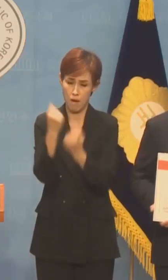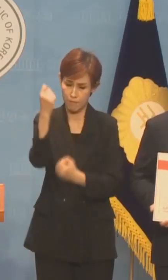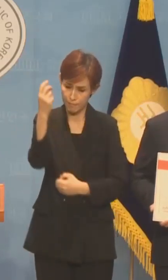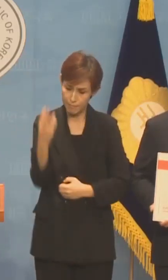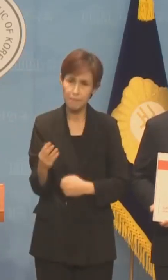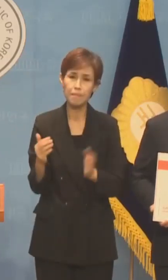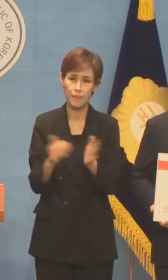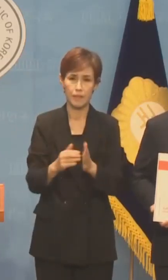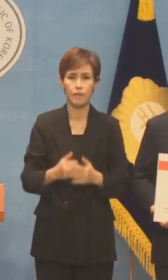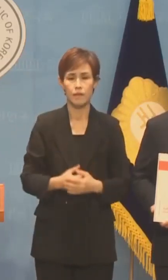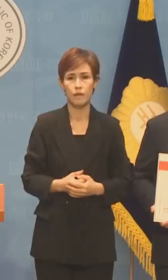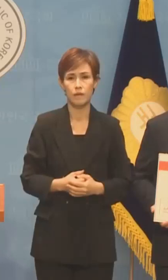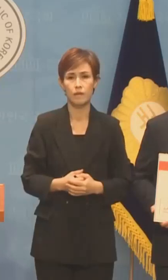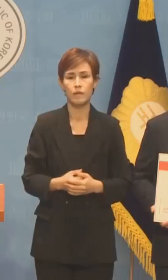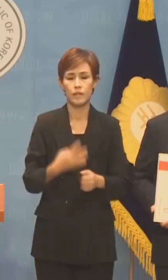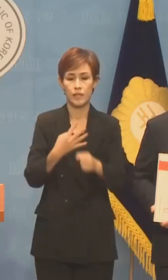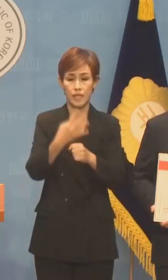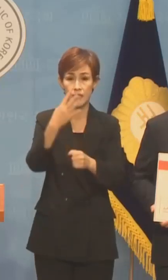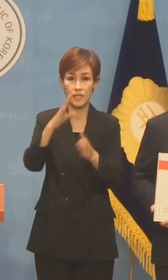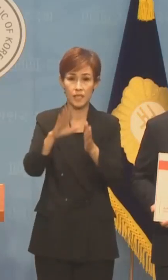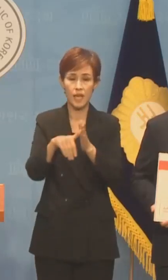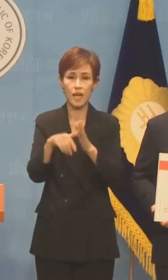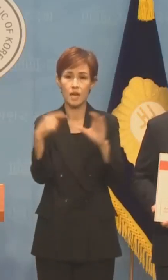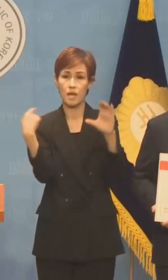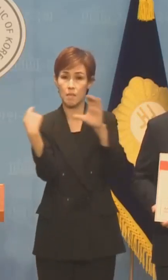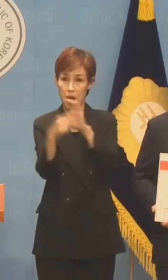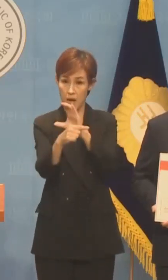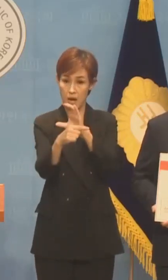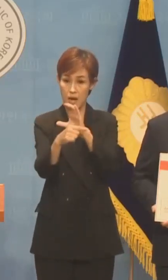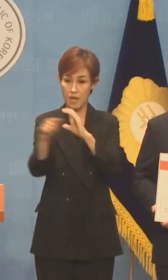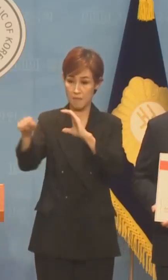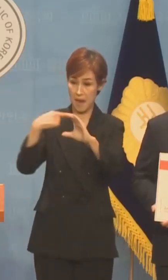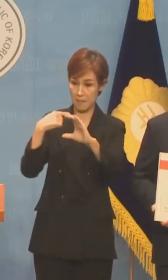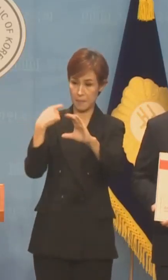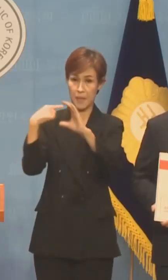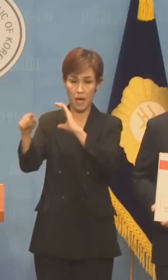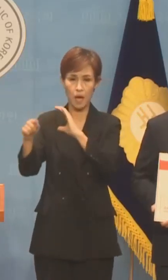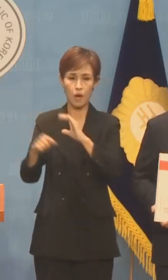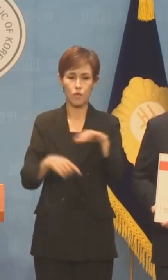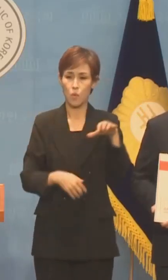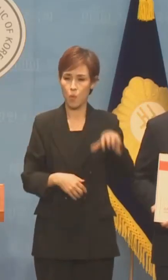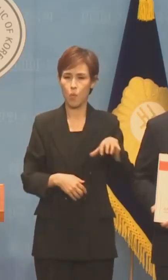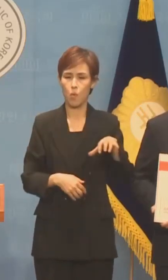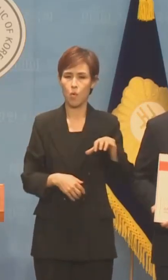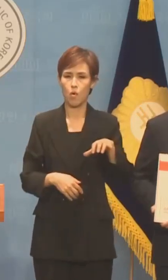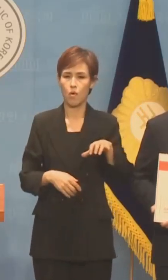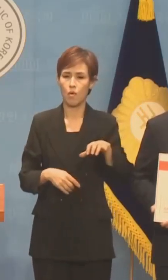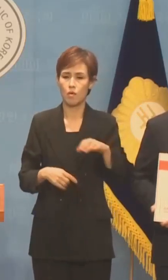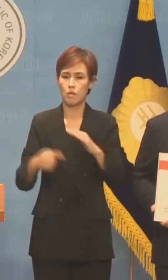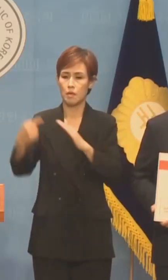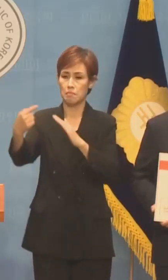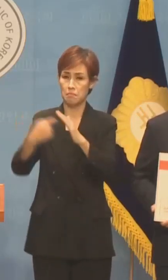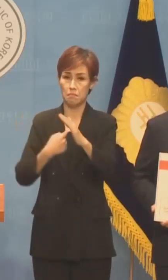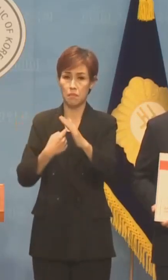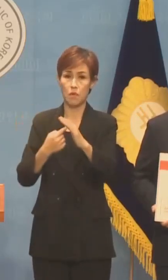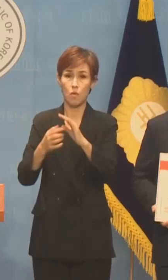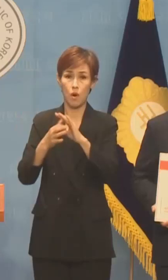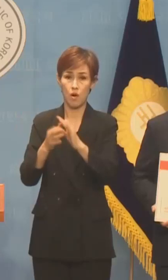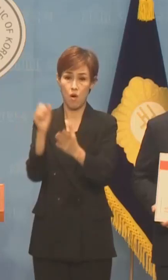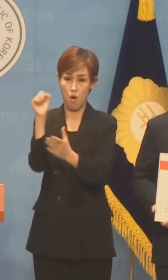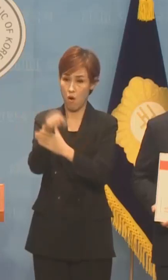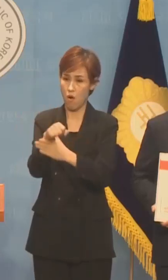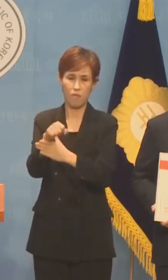했습니다. 16시에 전자공문에 대한 회신으로 우리 기관에서 단독으로 출입에 대한